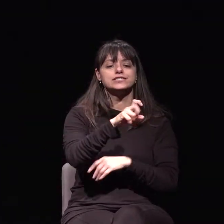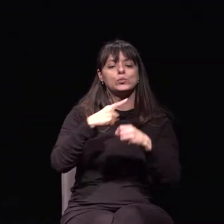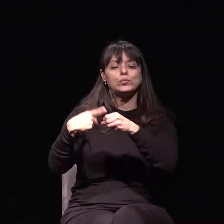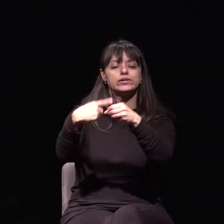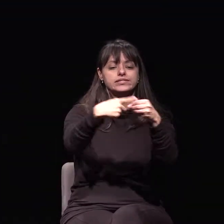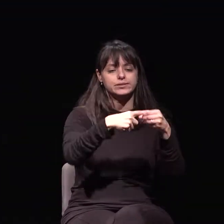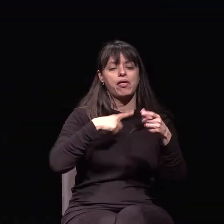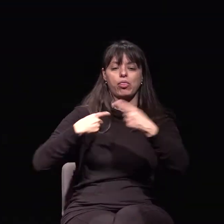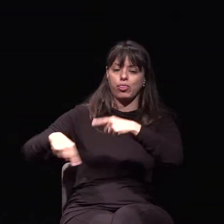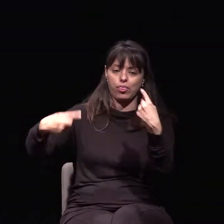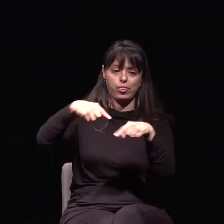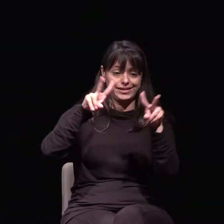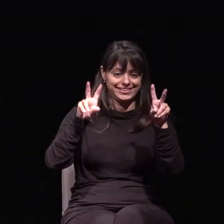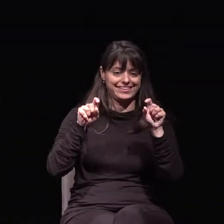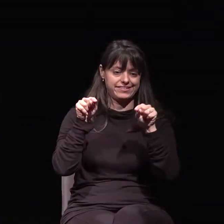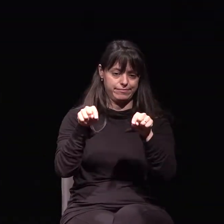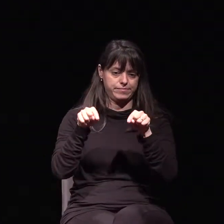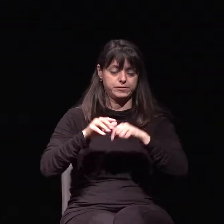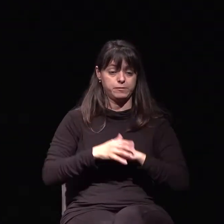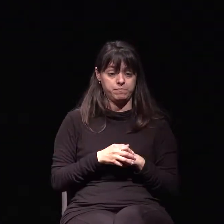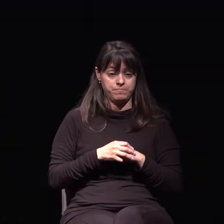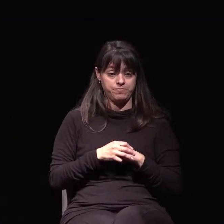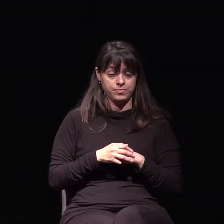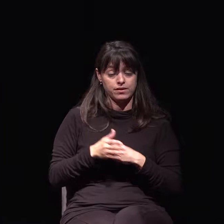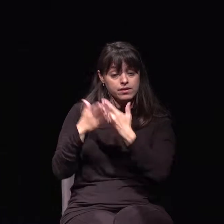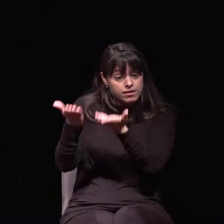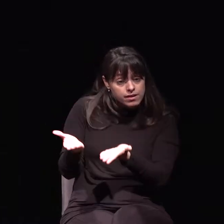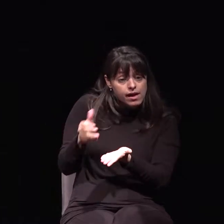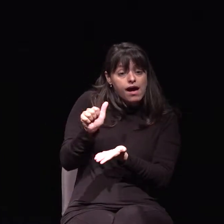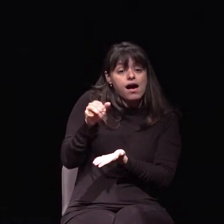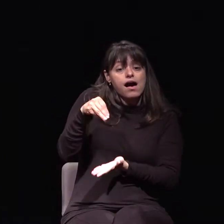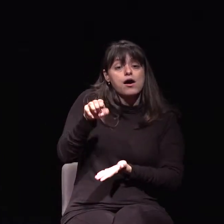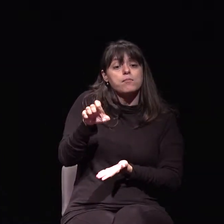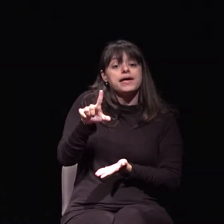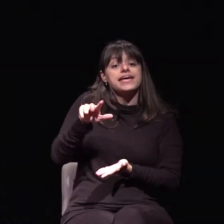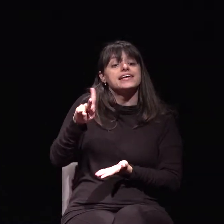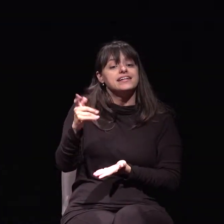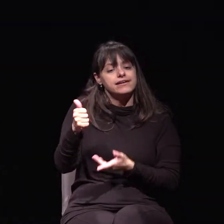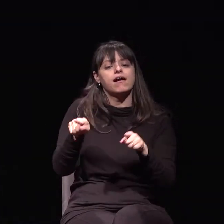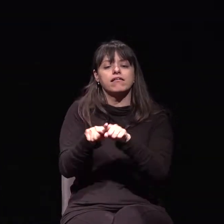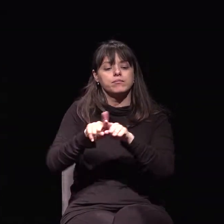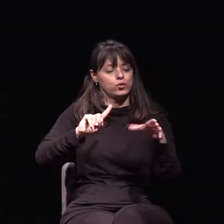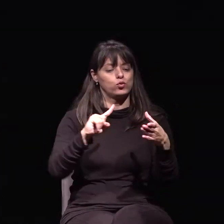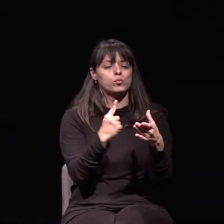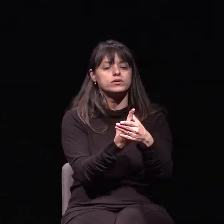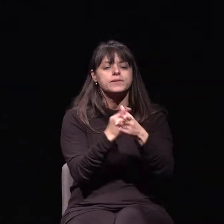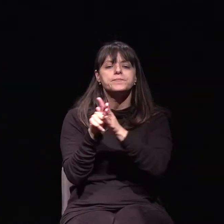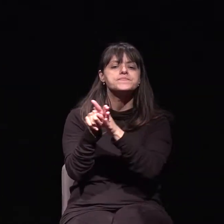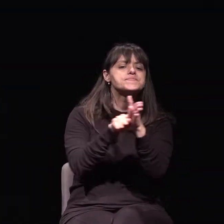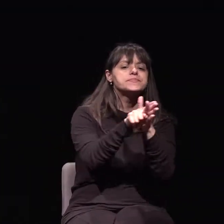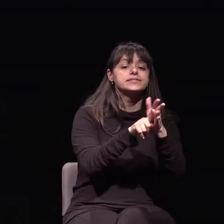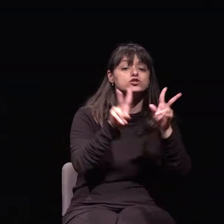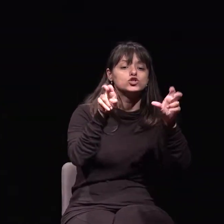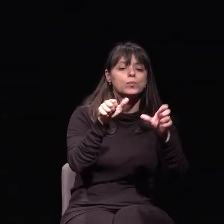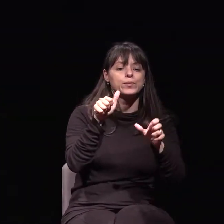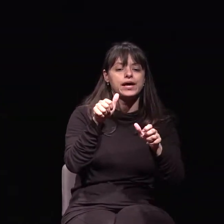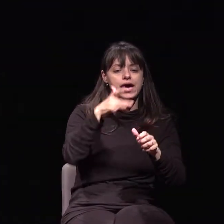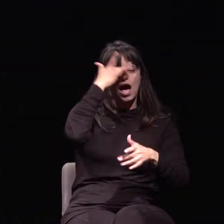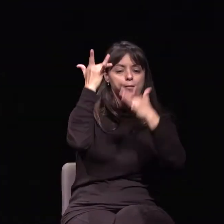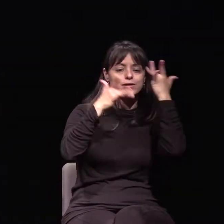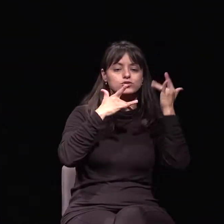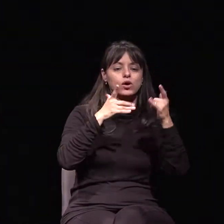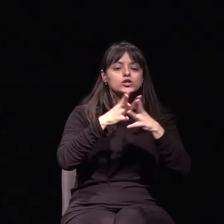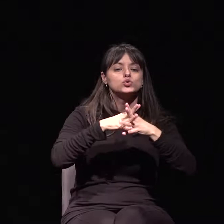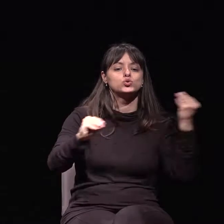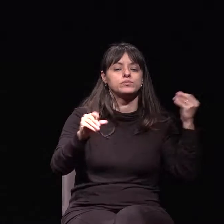temática. A Amelinha integra também a Comissão de Familiares de Mortos e Desaparecidos Políticos e é assessora da Comissão da Verdade do Estado de São